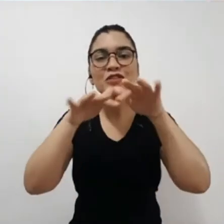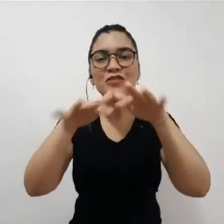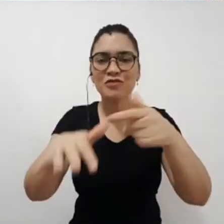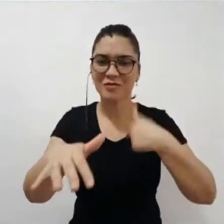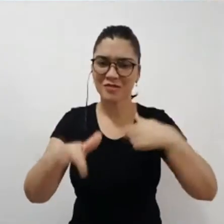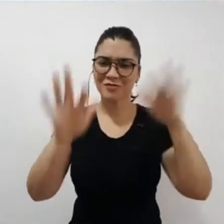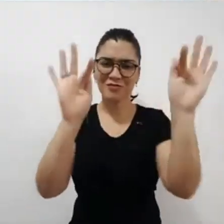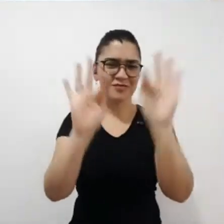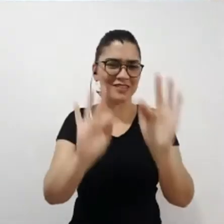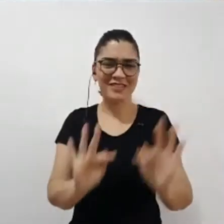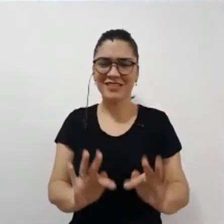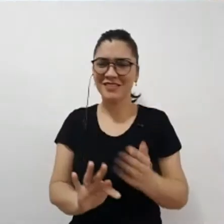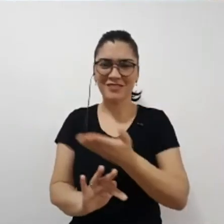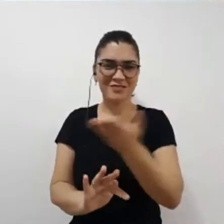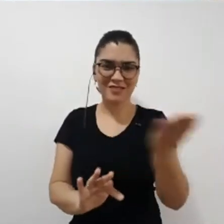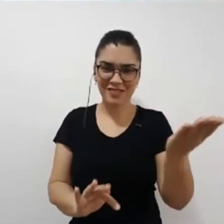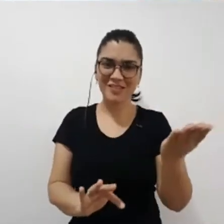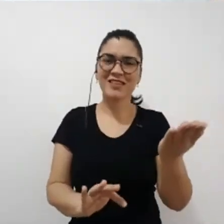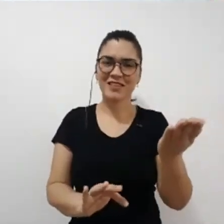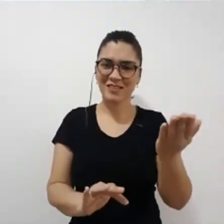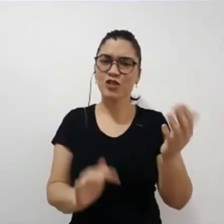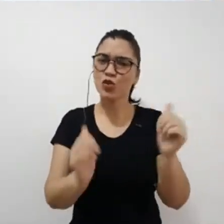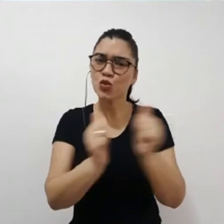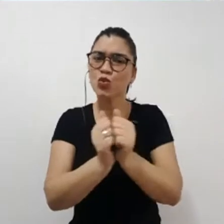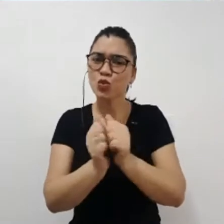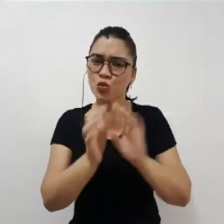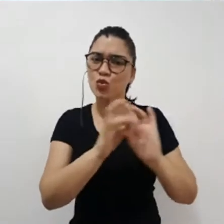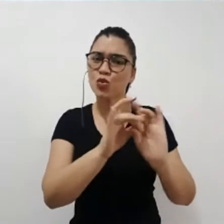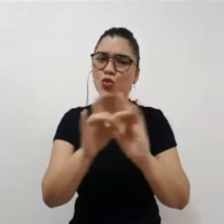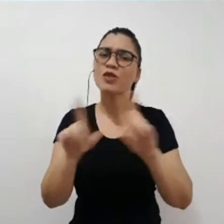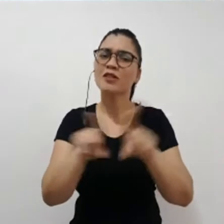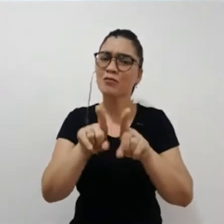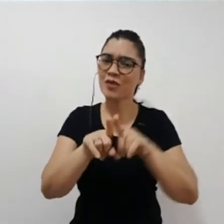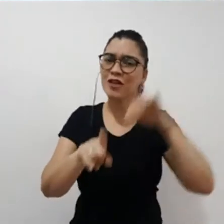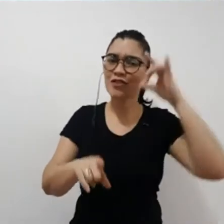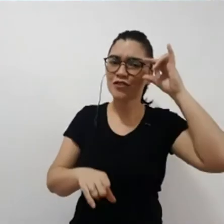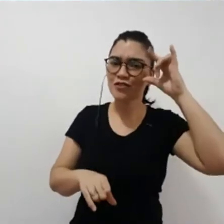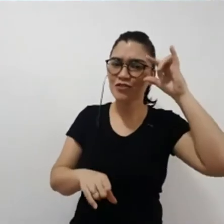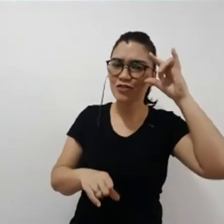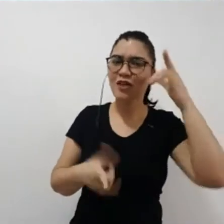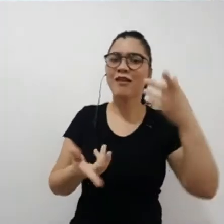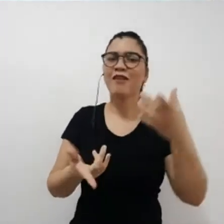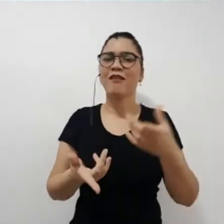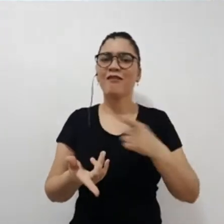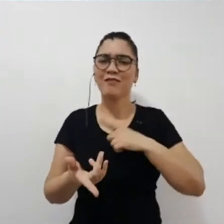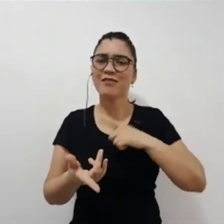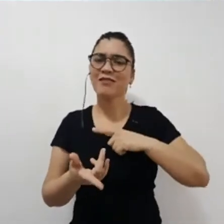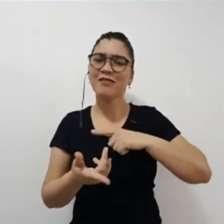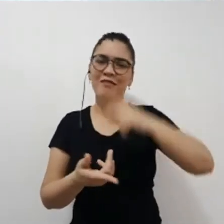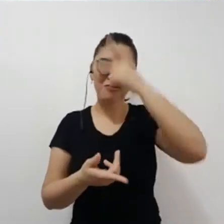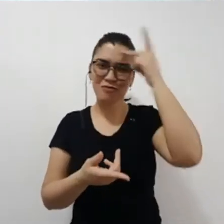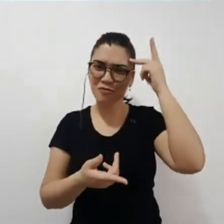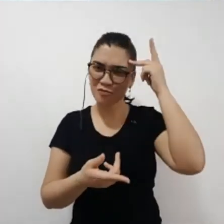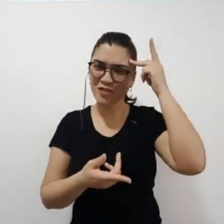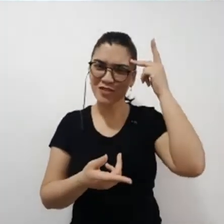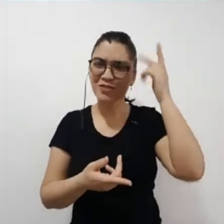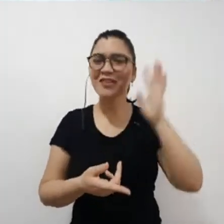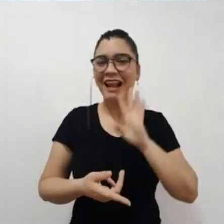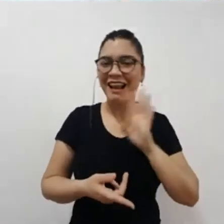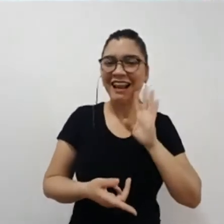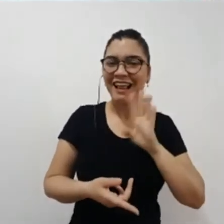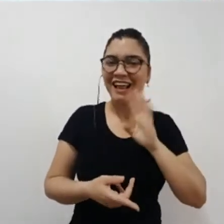que vocês estão aí acompanhando. E aqui no Instagram também temos uma galera muito, muito legal aqui acompanhando, né? Dá mais ou menos